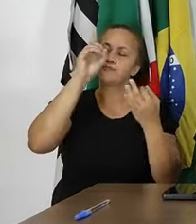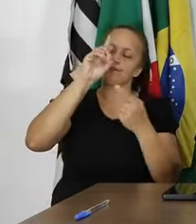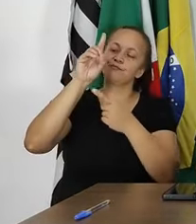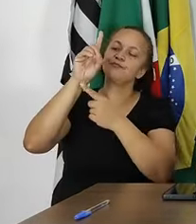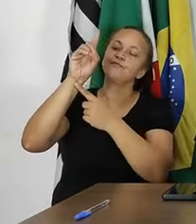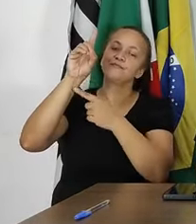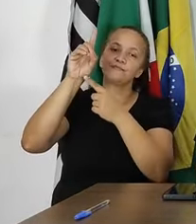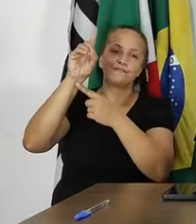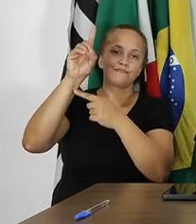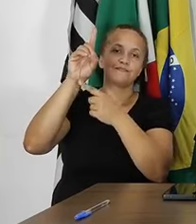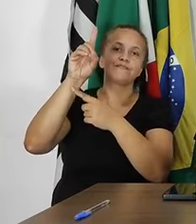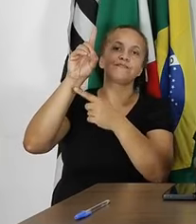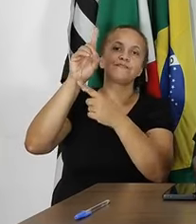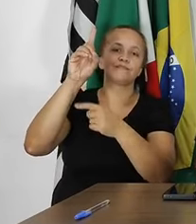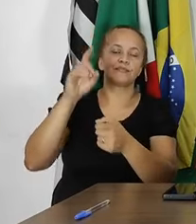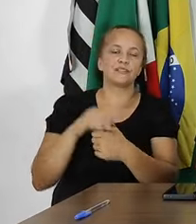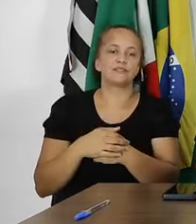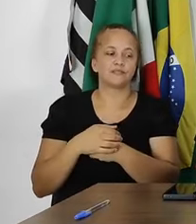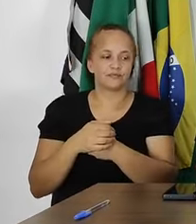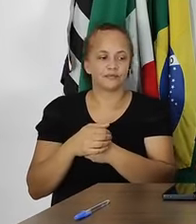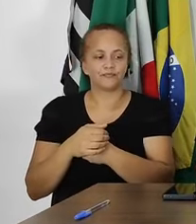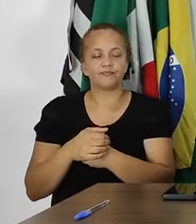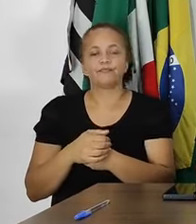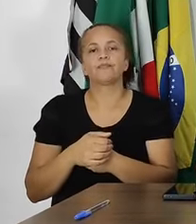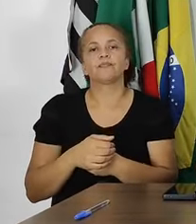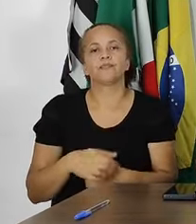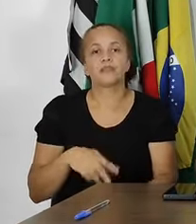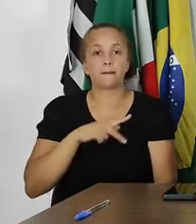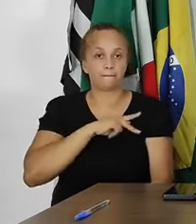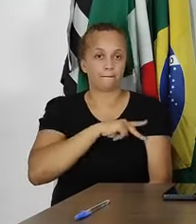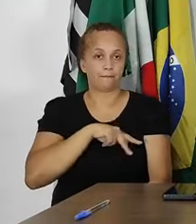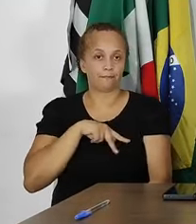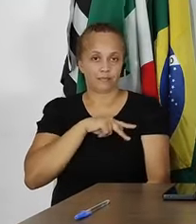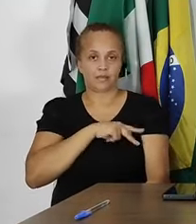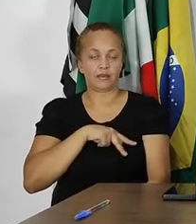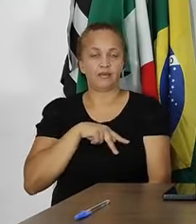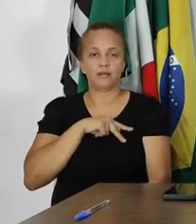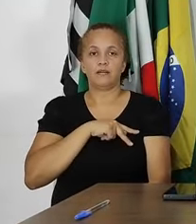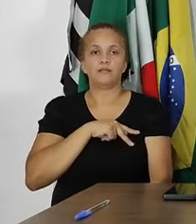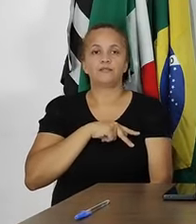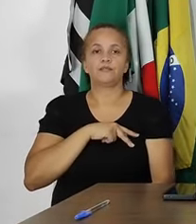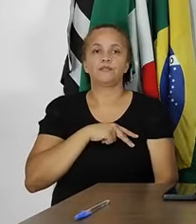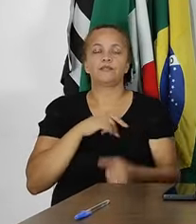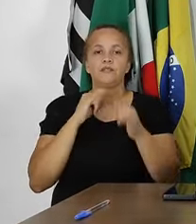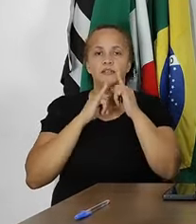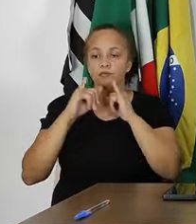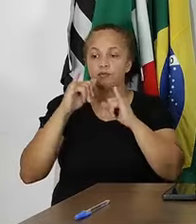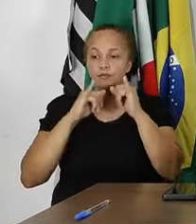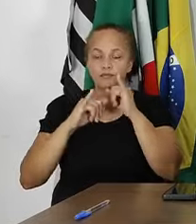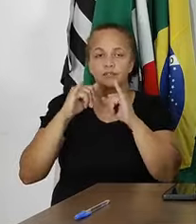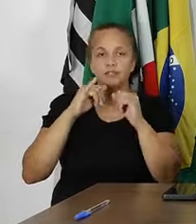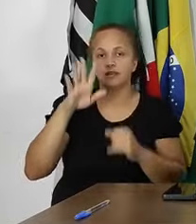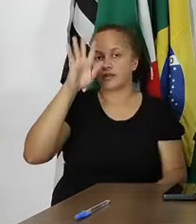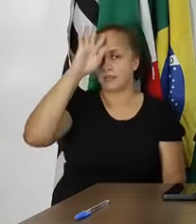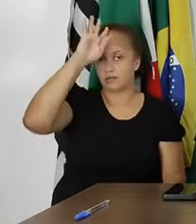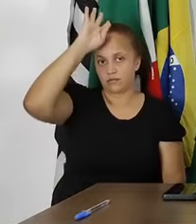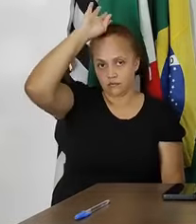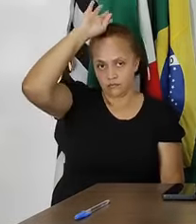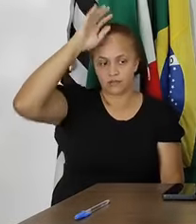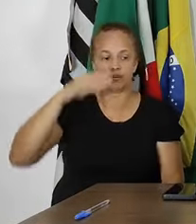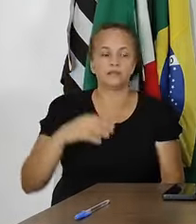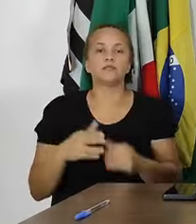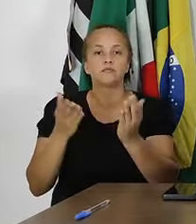de Deus. Aqui, Paulo exorta os irmãos de Roma, aos cristãos de